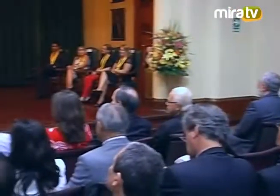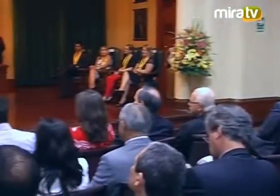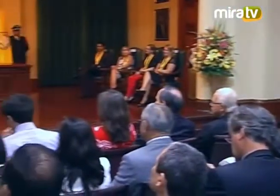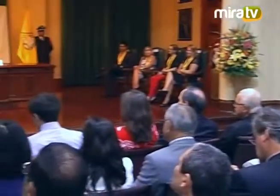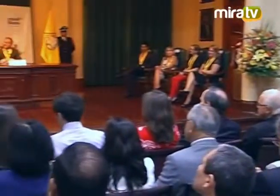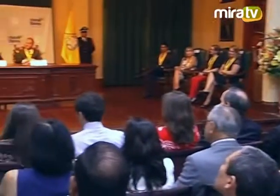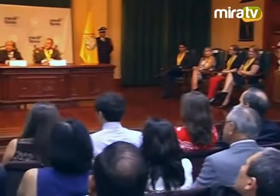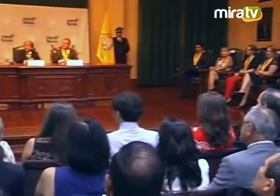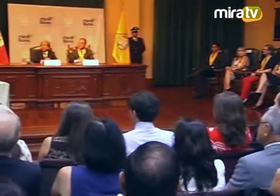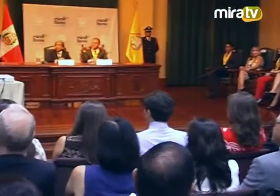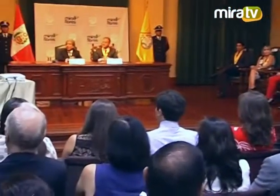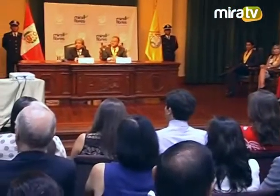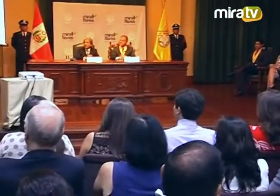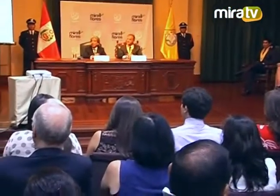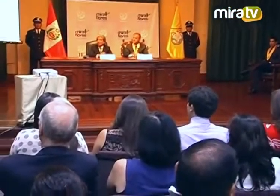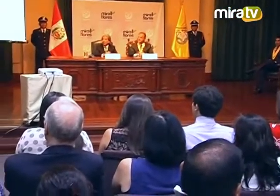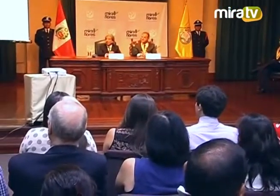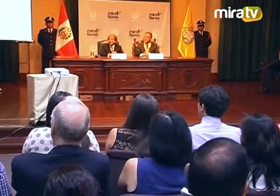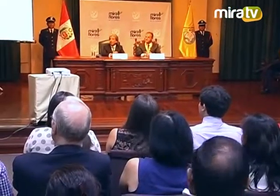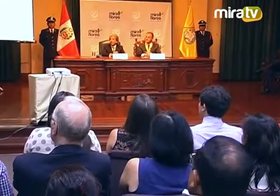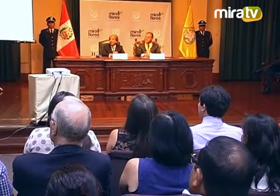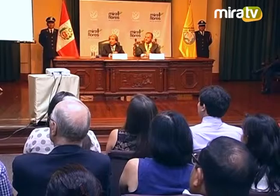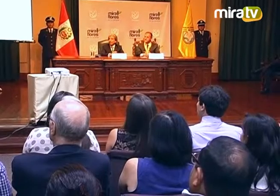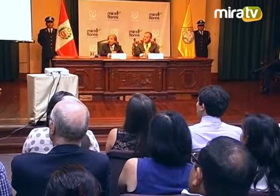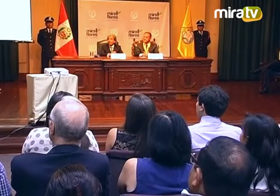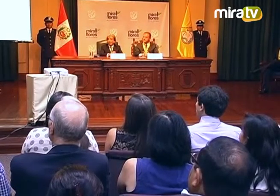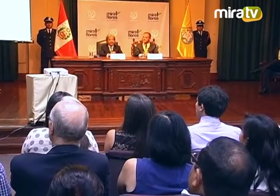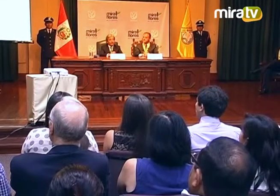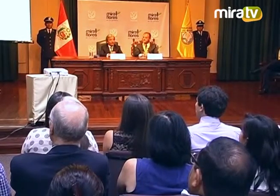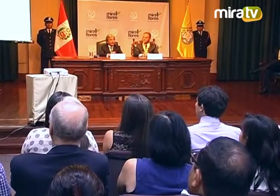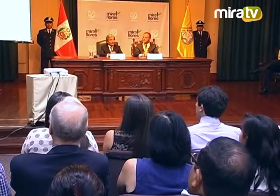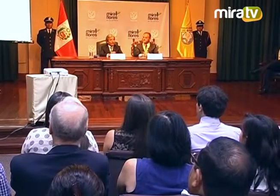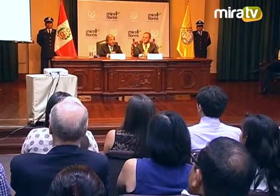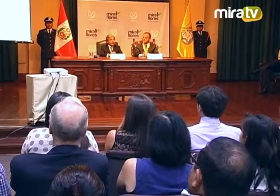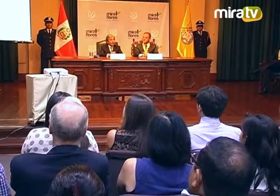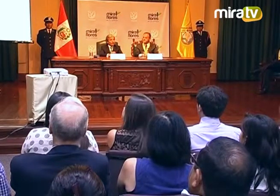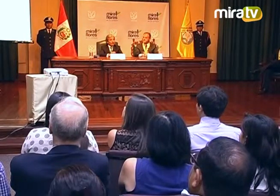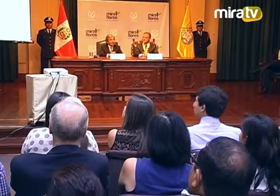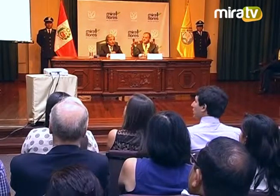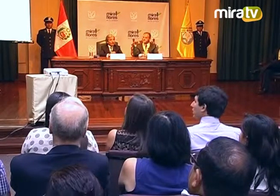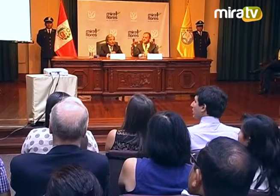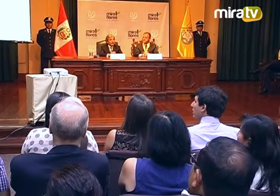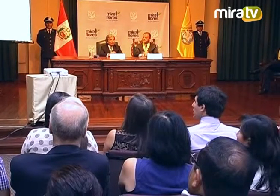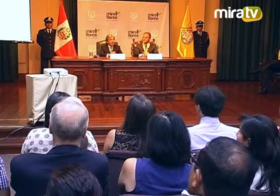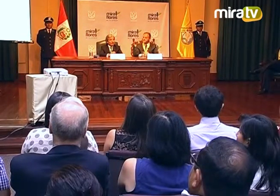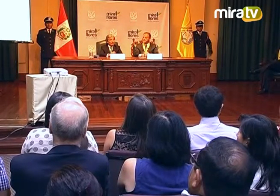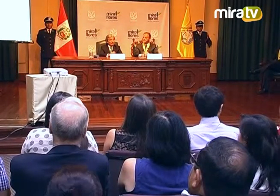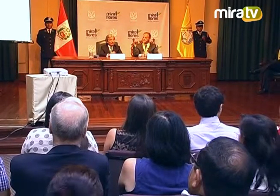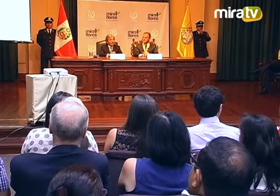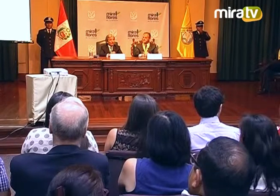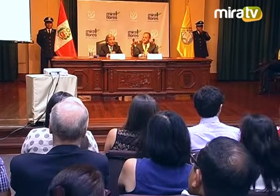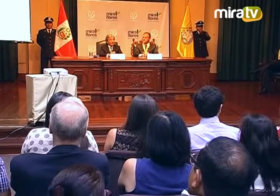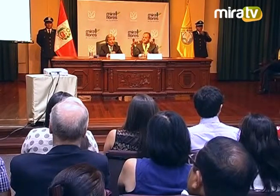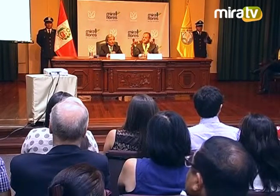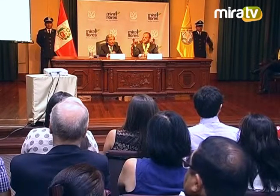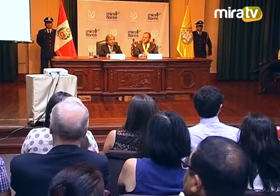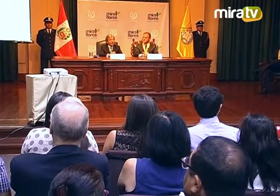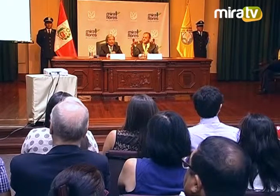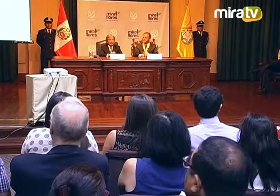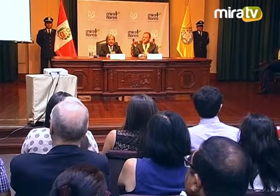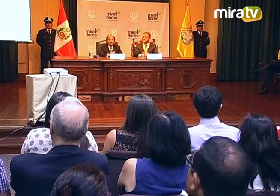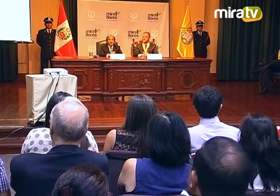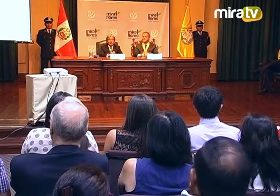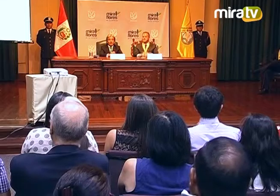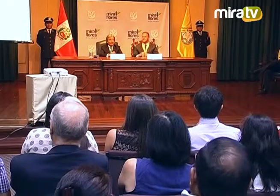A continuación, señoras y señores, se va a proceder a la imposición de la Medalla Cívica Municipal de Miraflores a cargo del